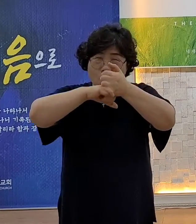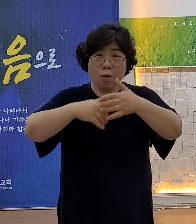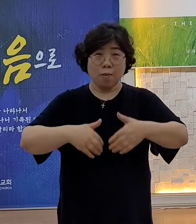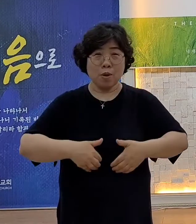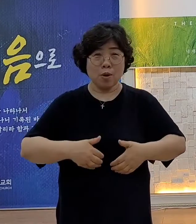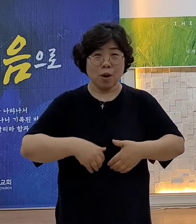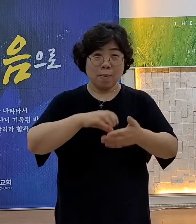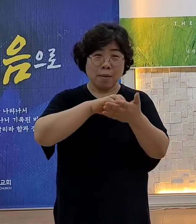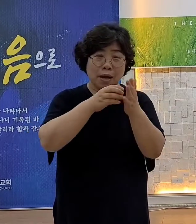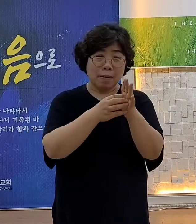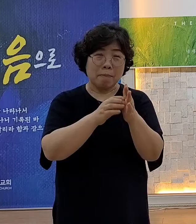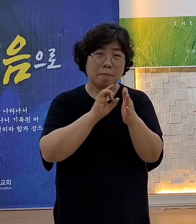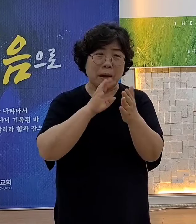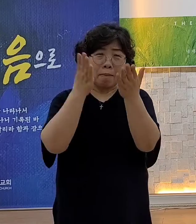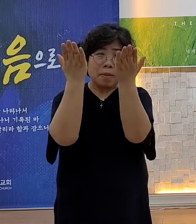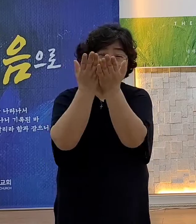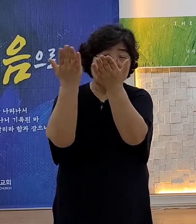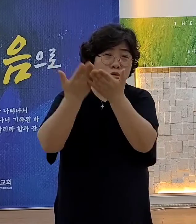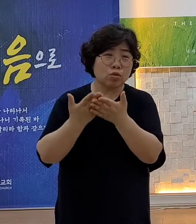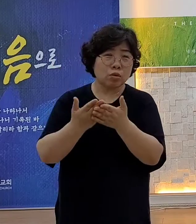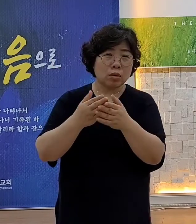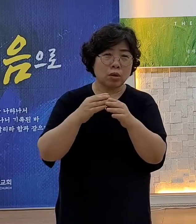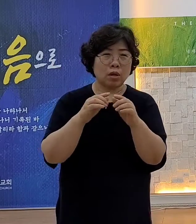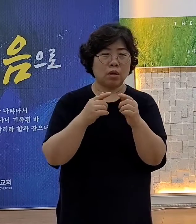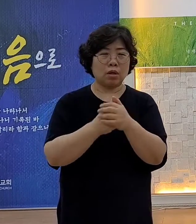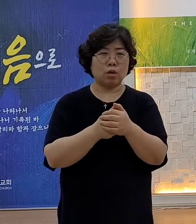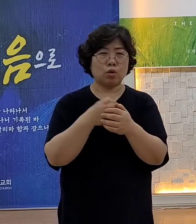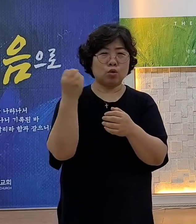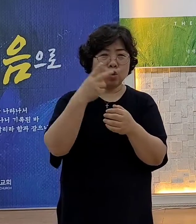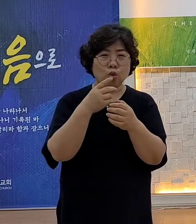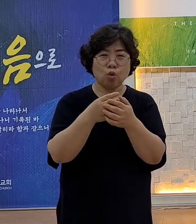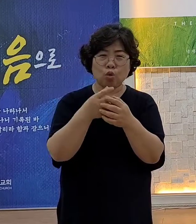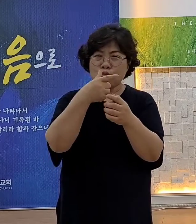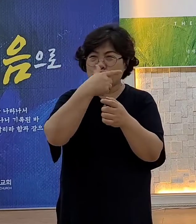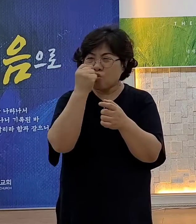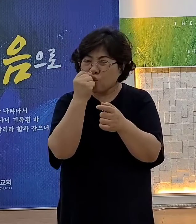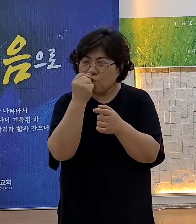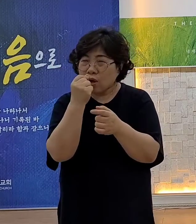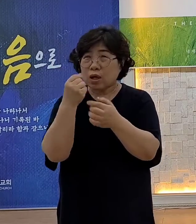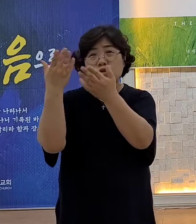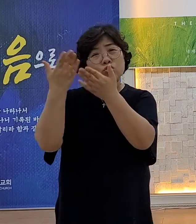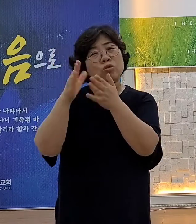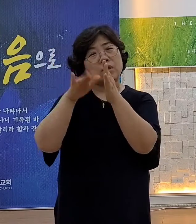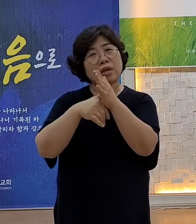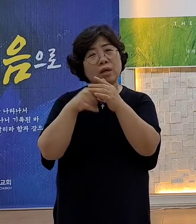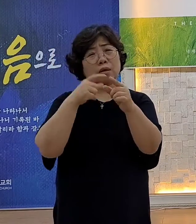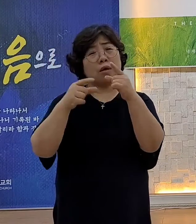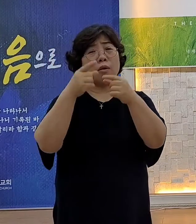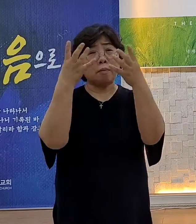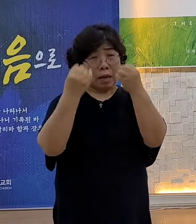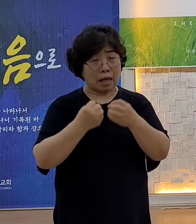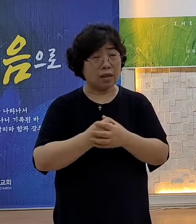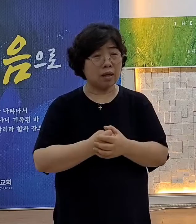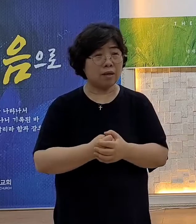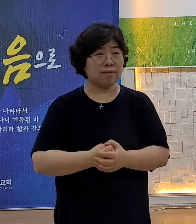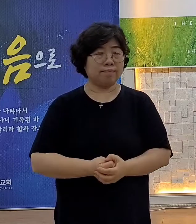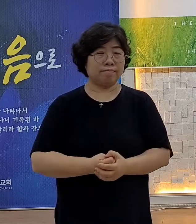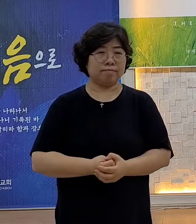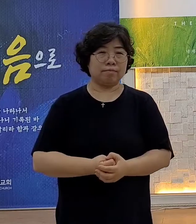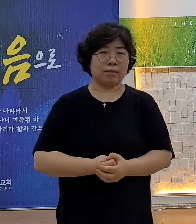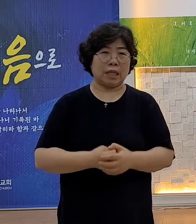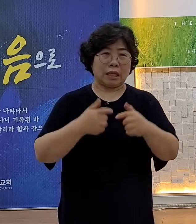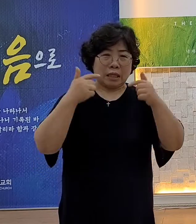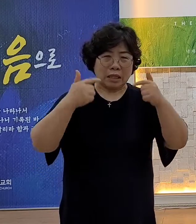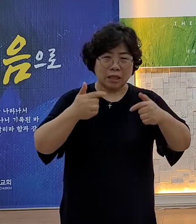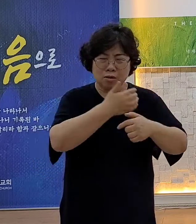많고요. 또 어떨 때는 보면 늘 조금 부족한 만큼 주실 때도 더 많습니다. 여러 번